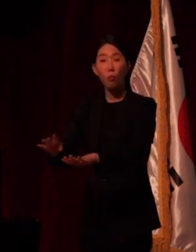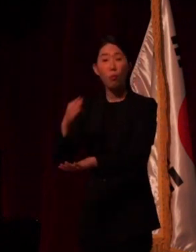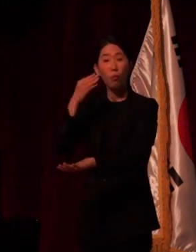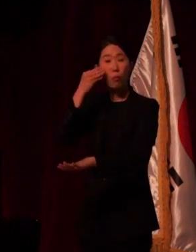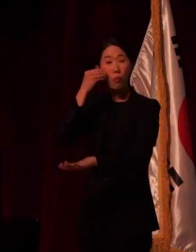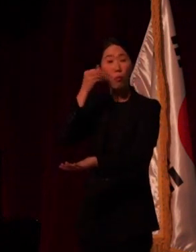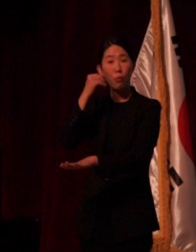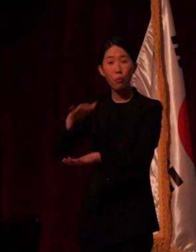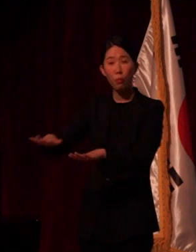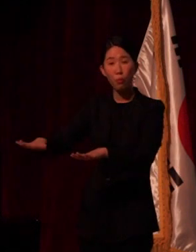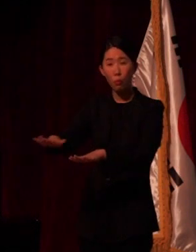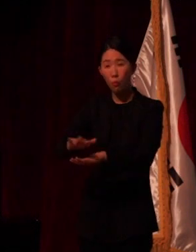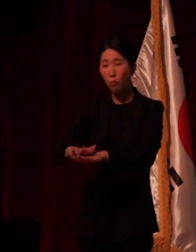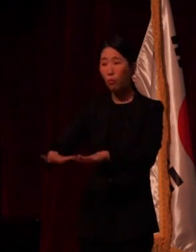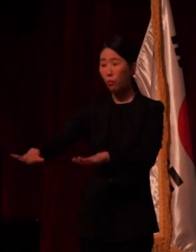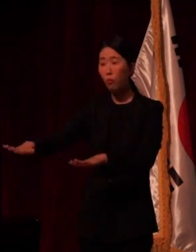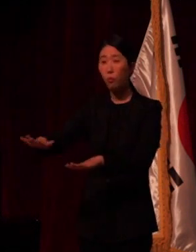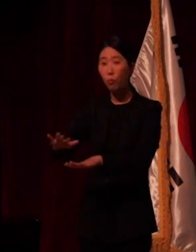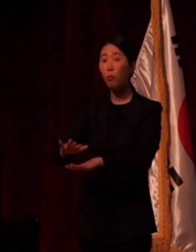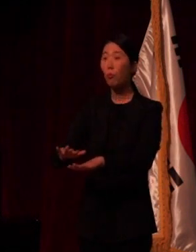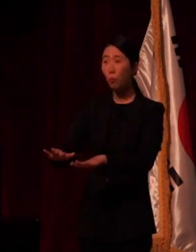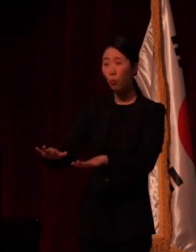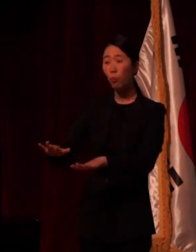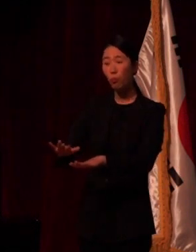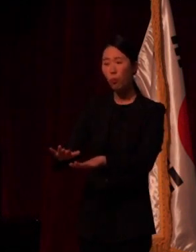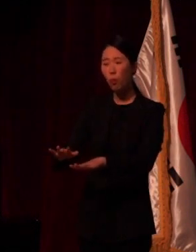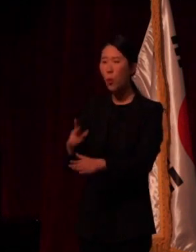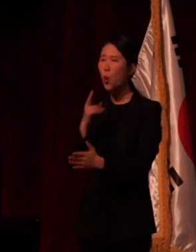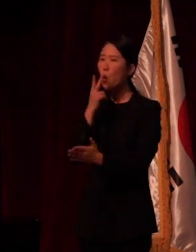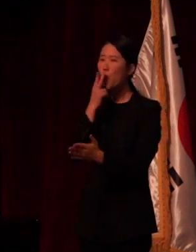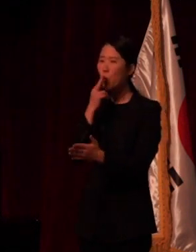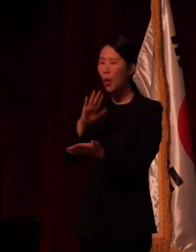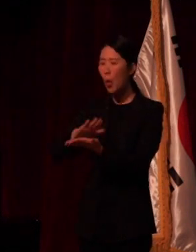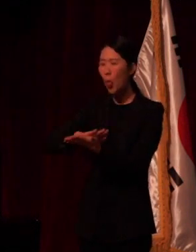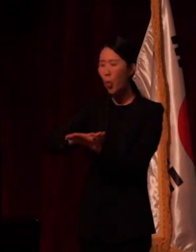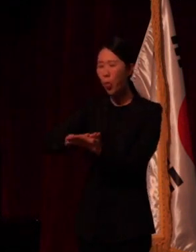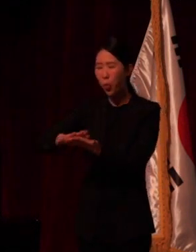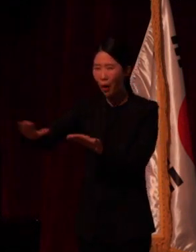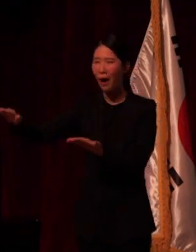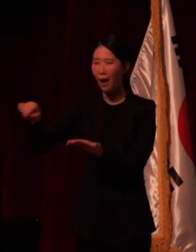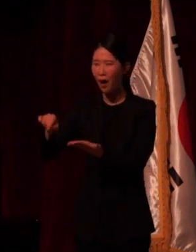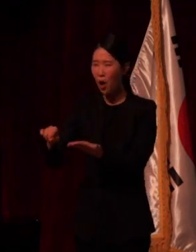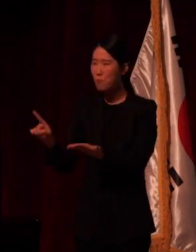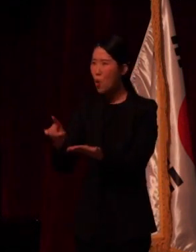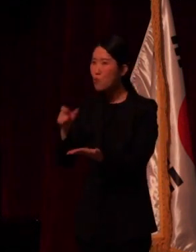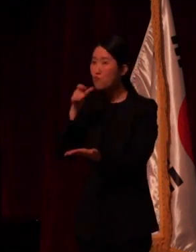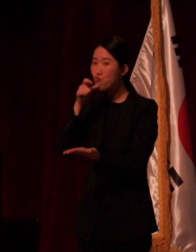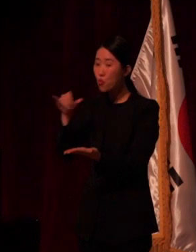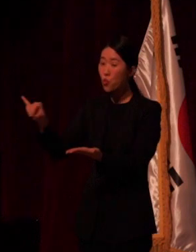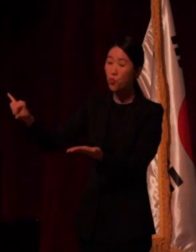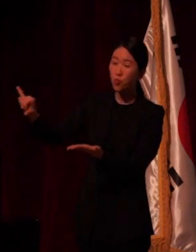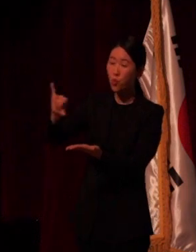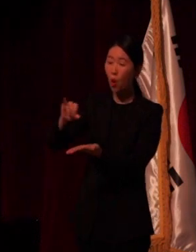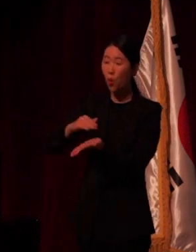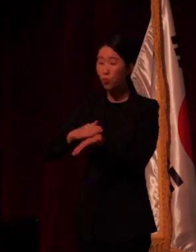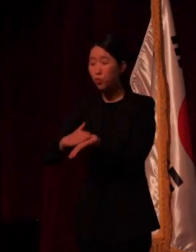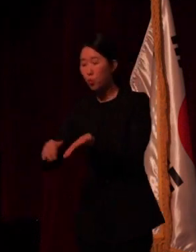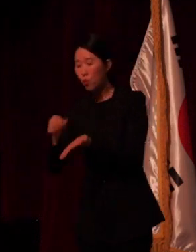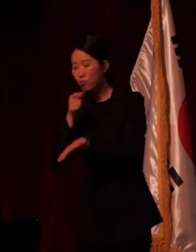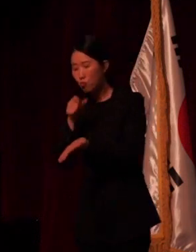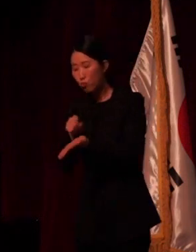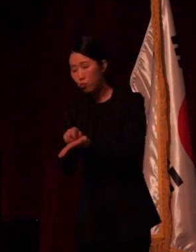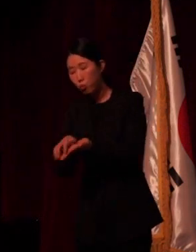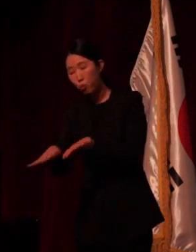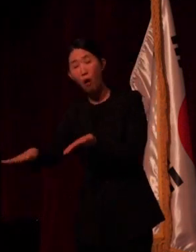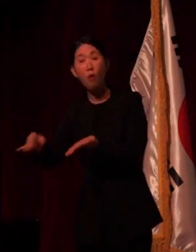매끄러운 감촉이 느껴졌습니다. 코팅이 잘 되어 있는 것이 꼭 물이 흘러도 괜찮은